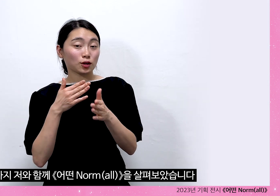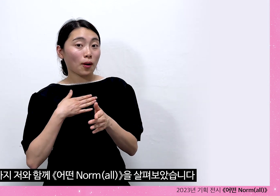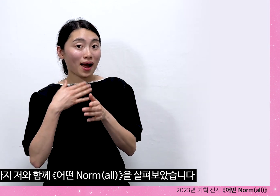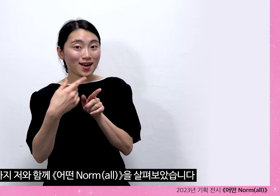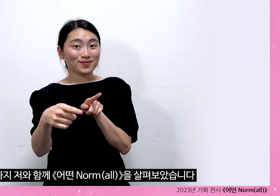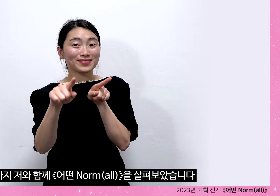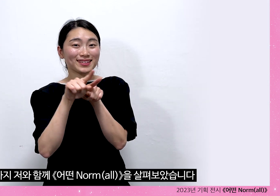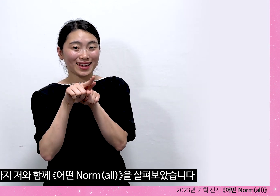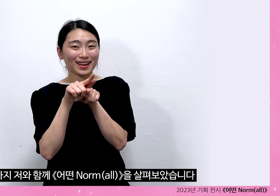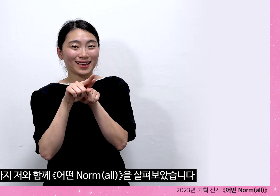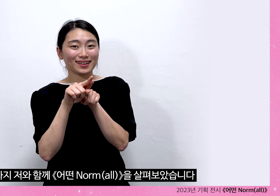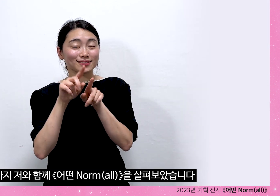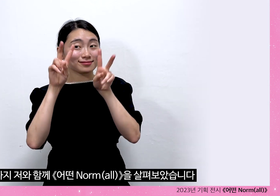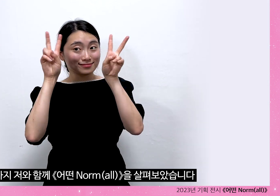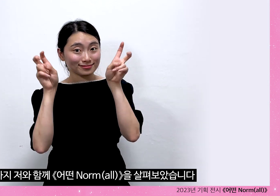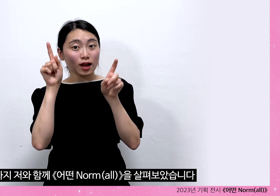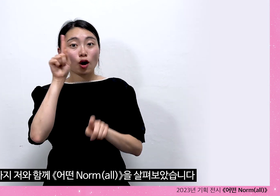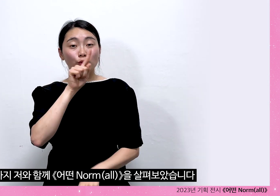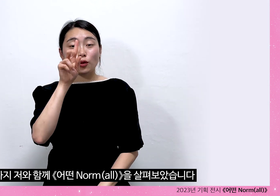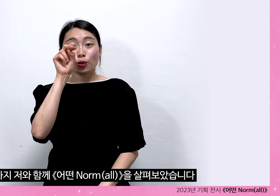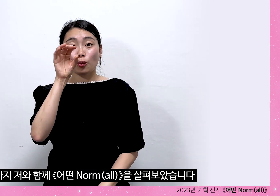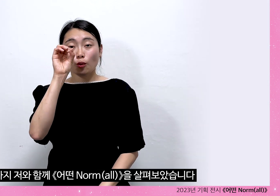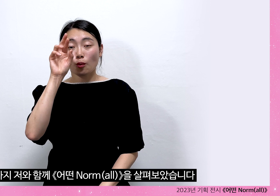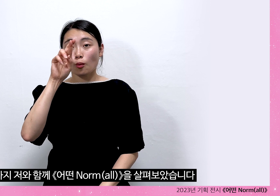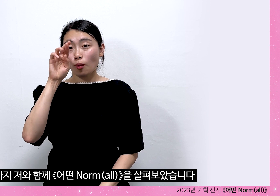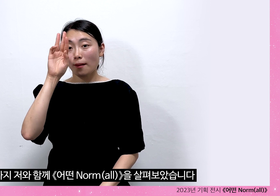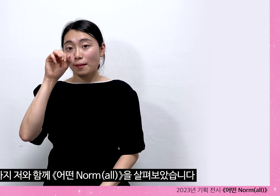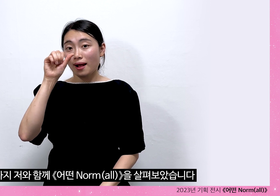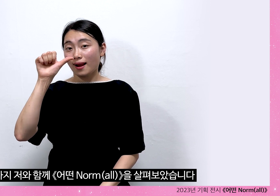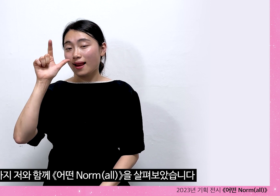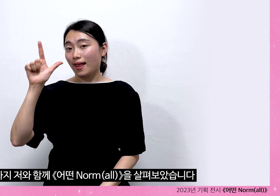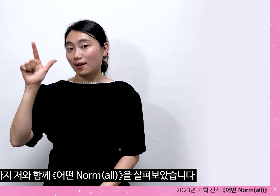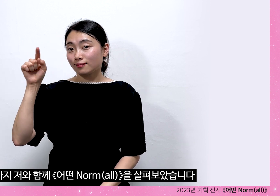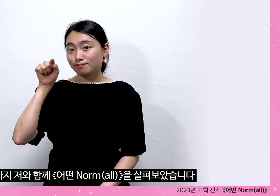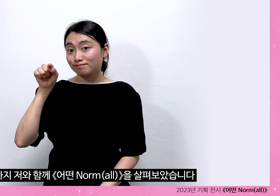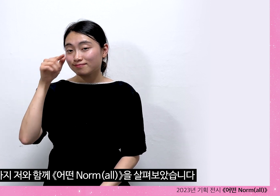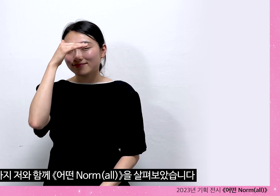지금까지 저와 함께 어떤 노마를 살펴보았습니다.